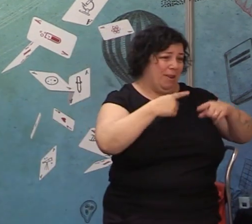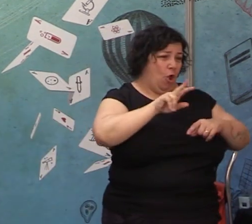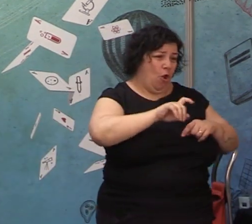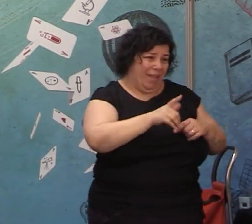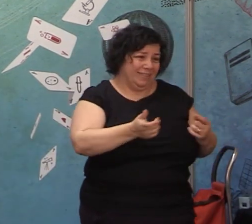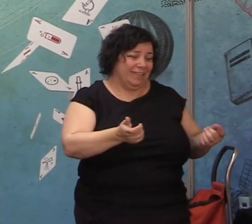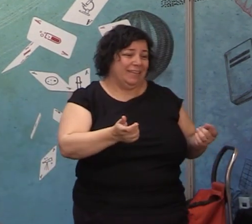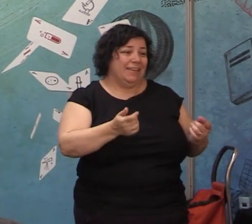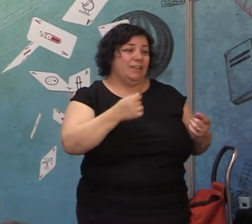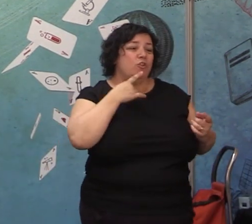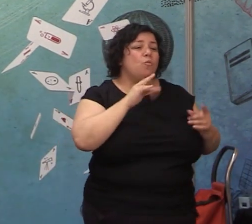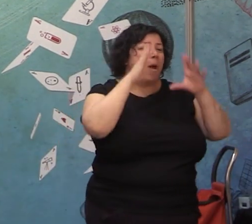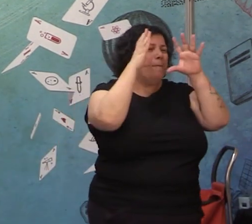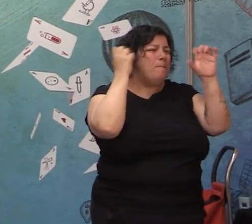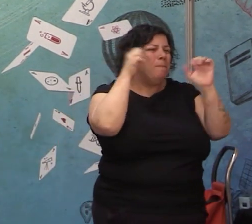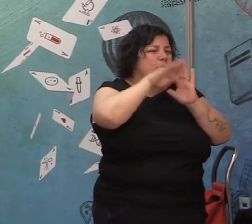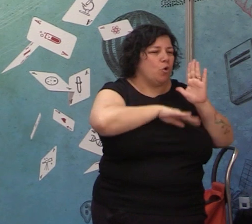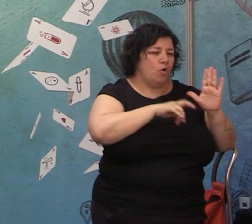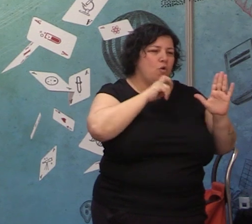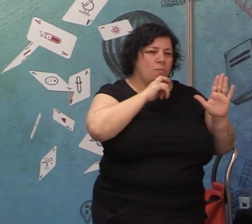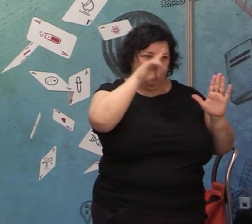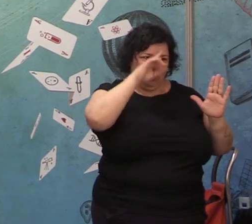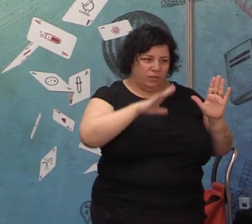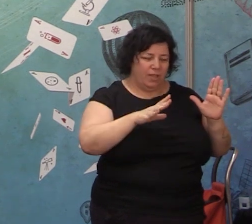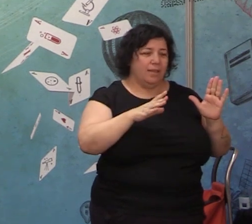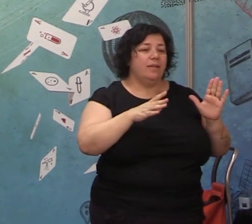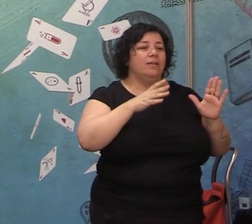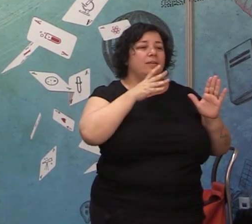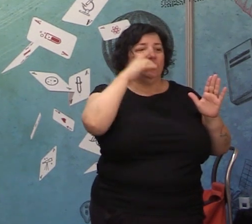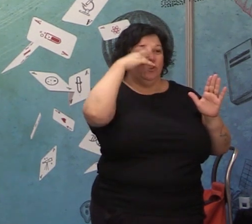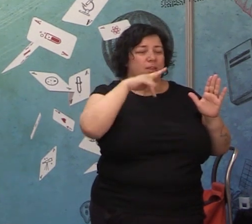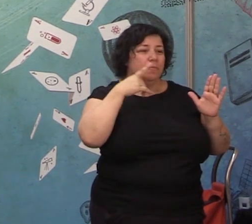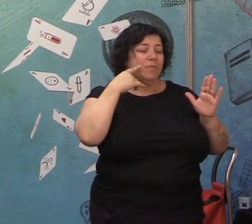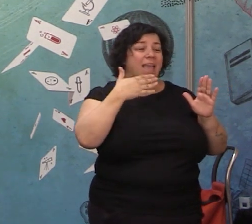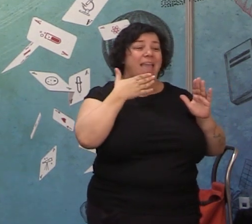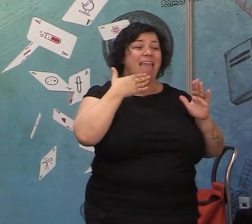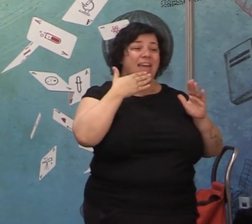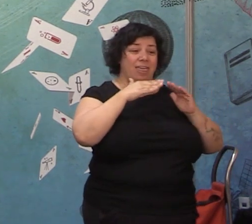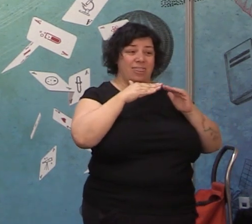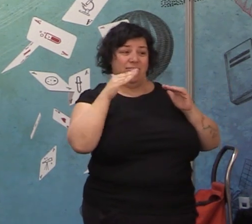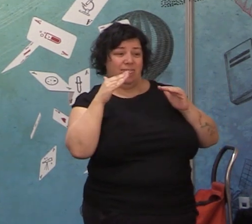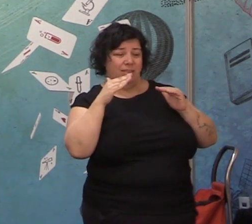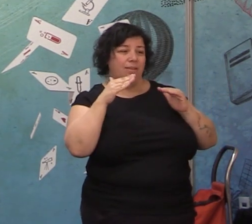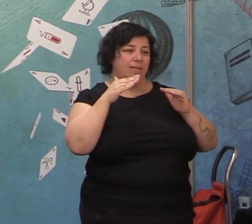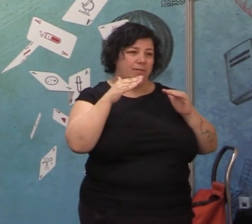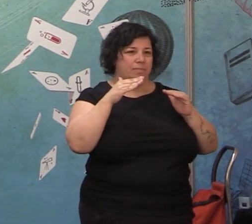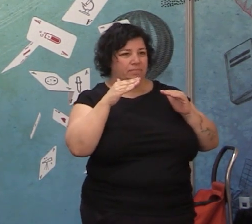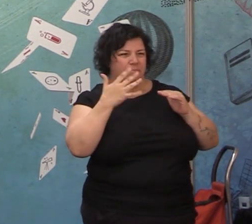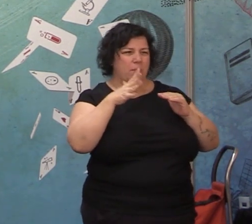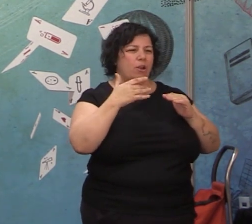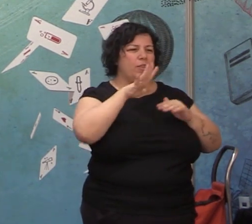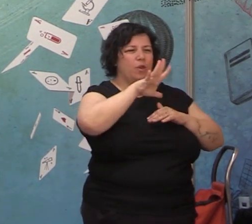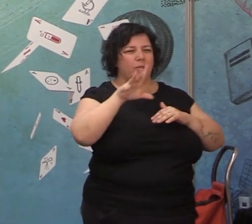cómo está protocolizado ahora mismo esto. Yo sé que, y por lógica, a partir de cierta edad, por lo menos a partir de